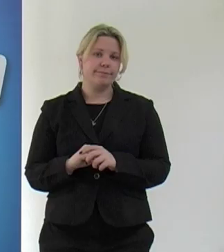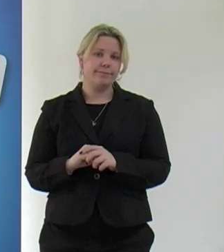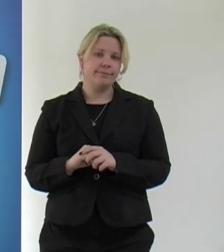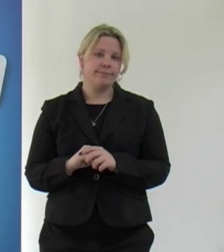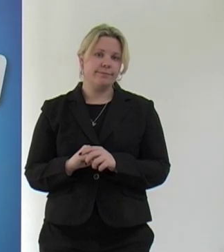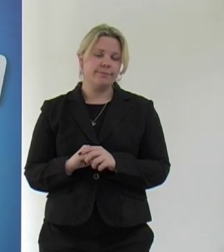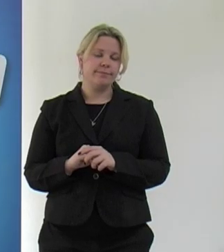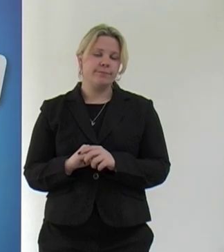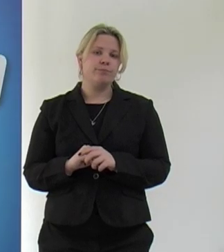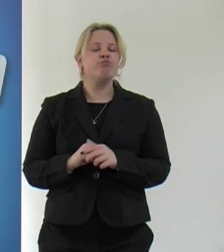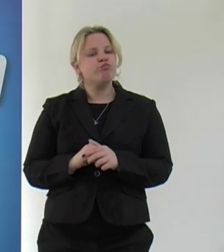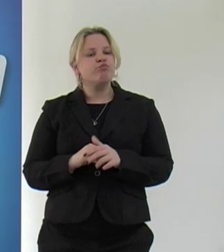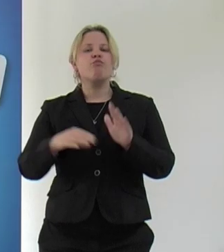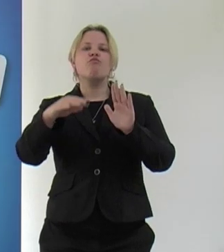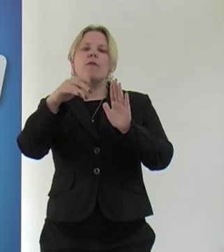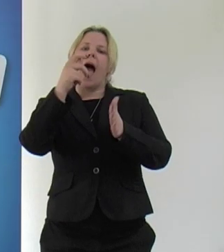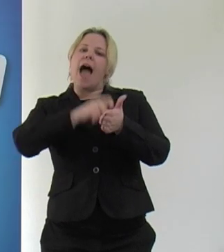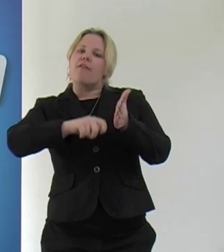Das Wahlprogramm der NRW-SPD